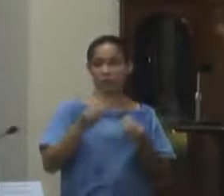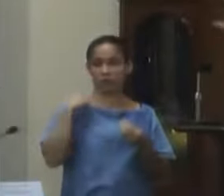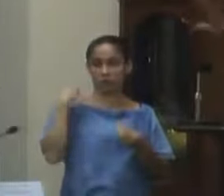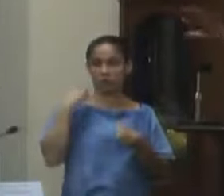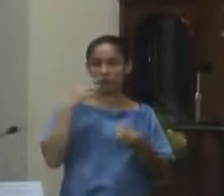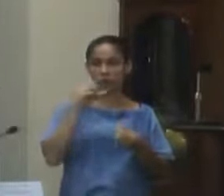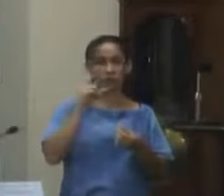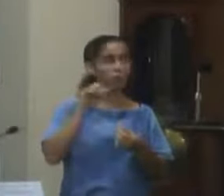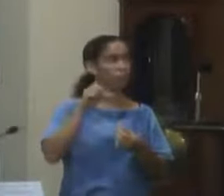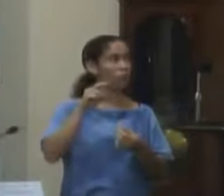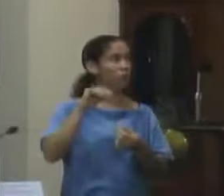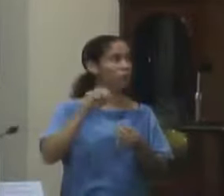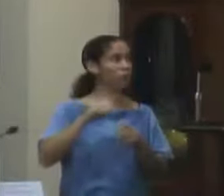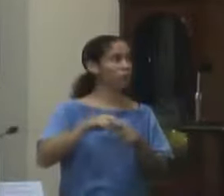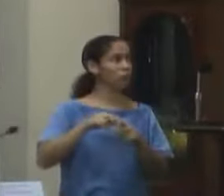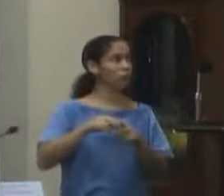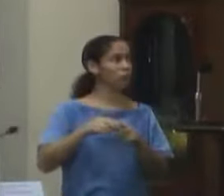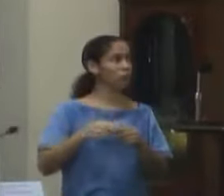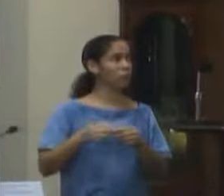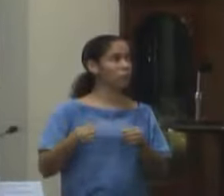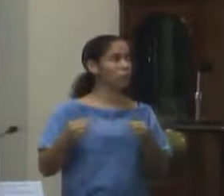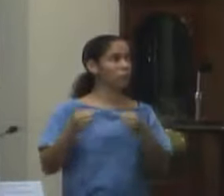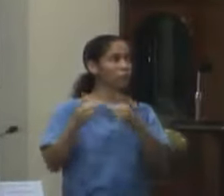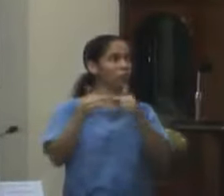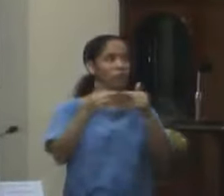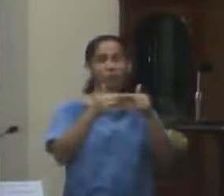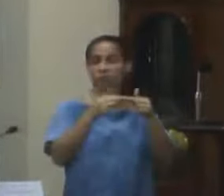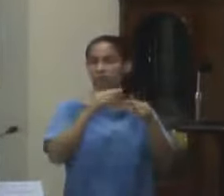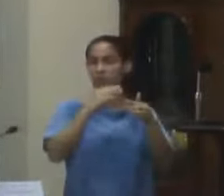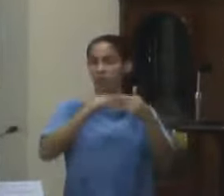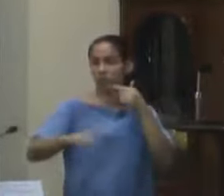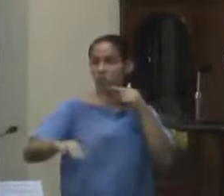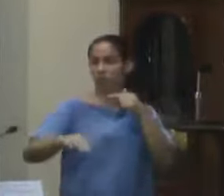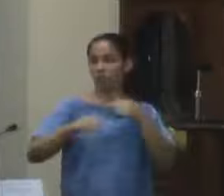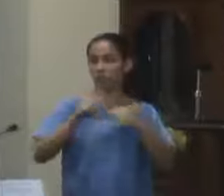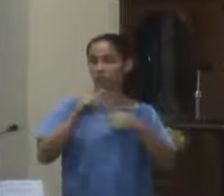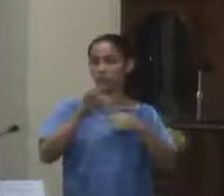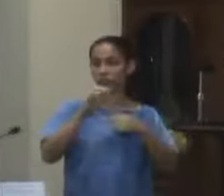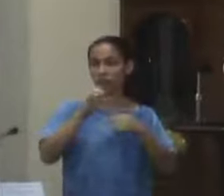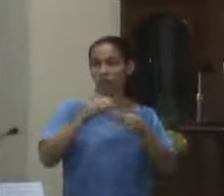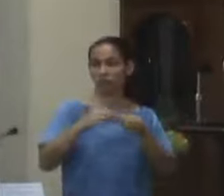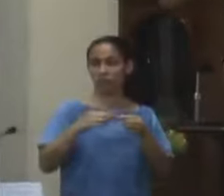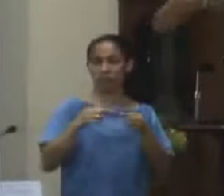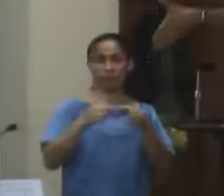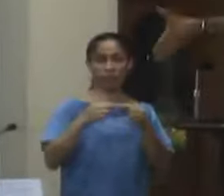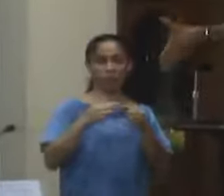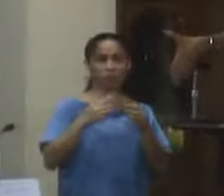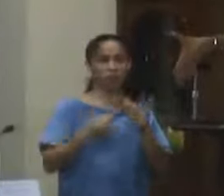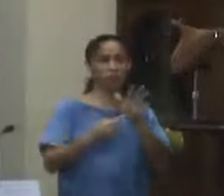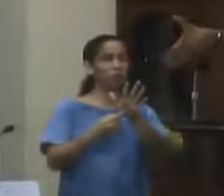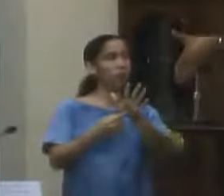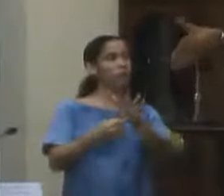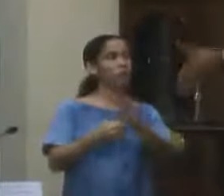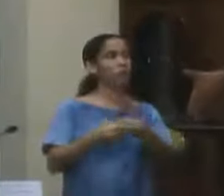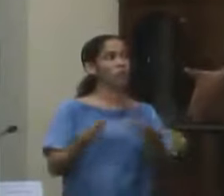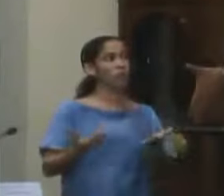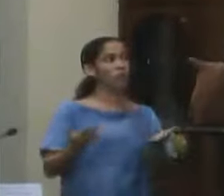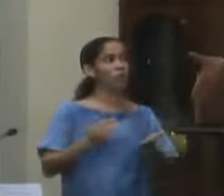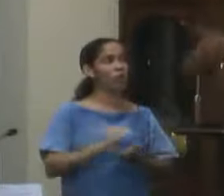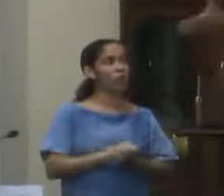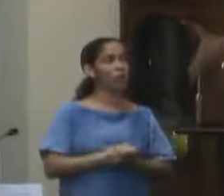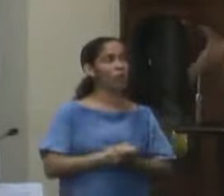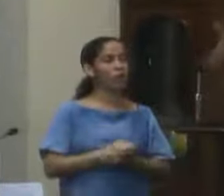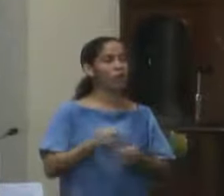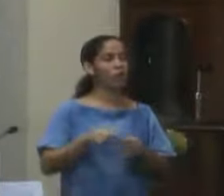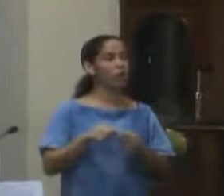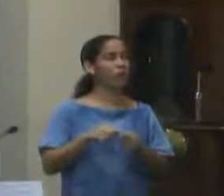aqui, o vereador Silvio eu acho que vai ser um parceiro na derrubada do veto, porque tem coerência e mostrou hoje aqui que